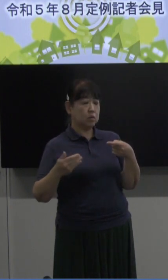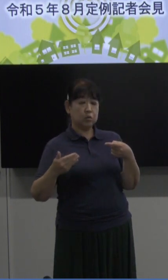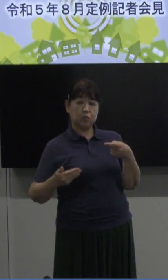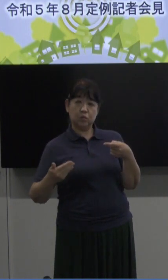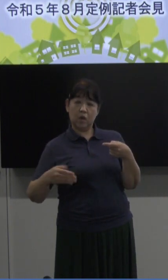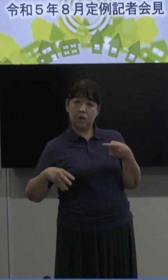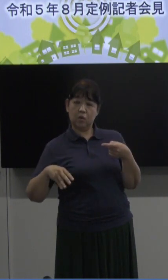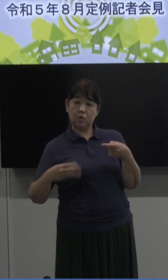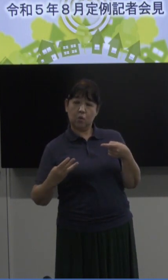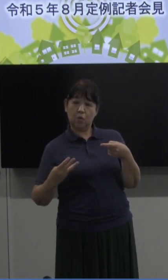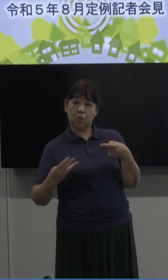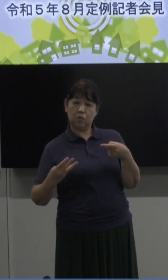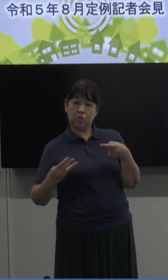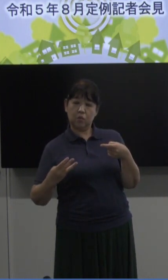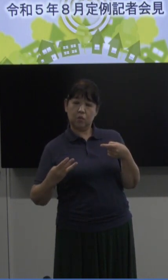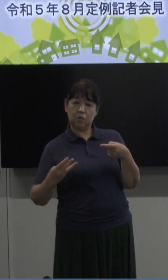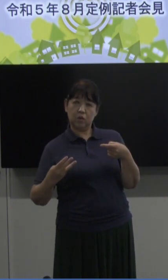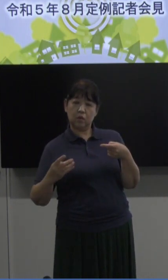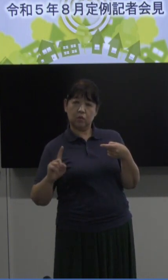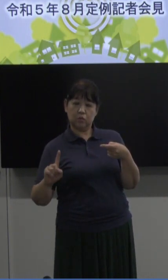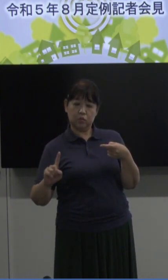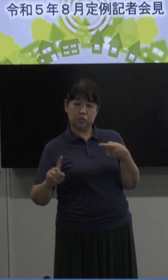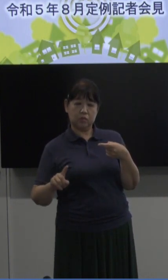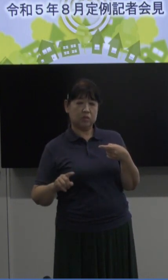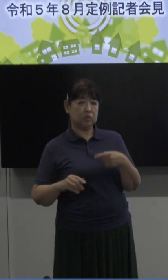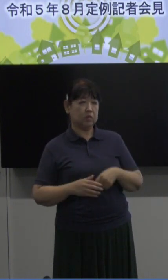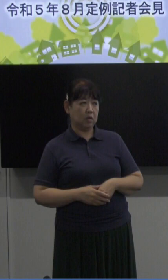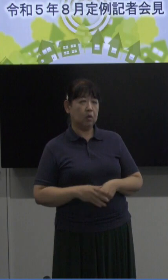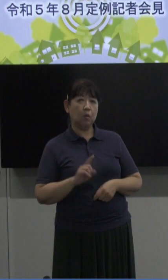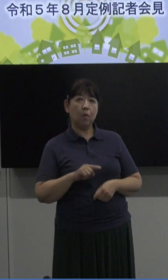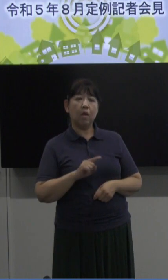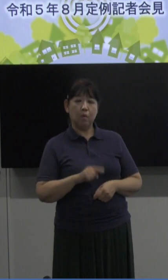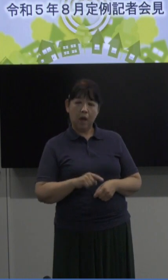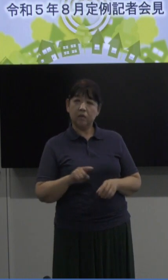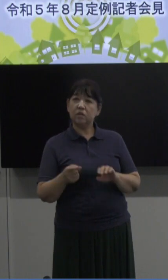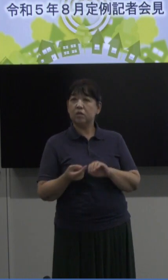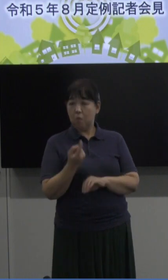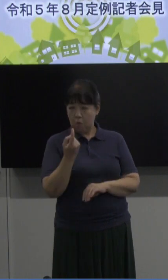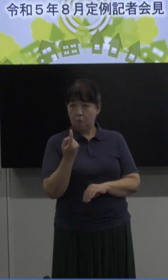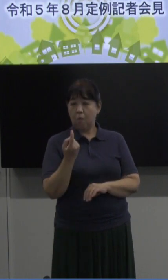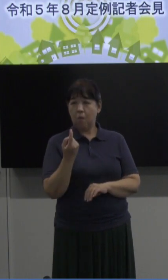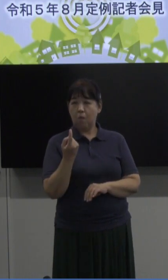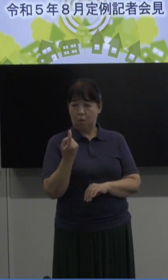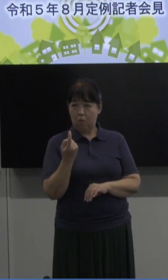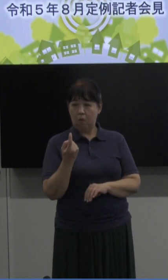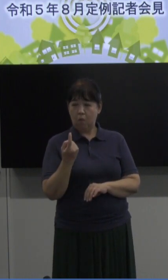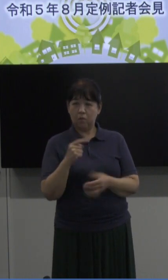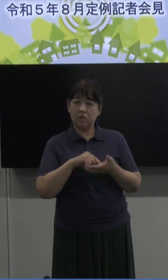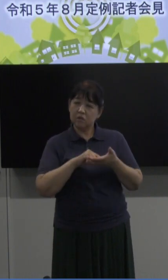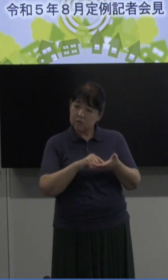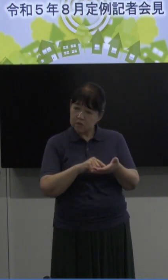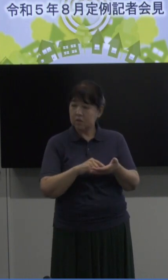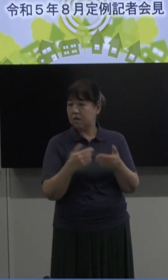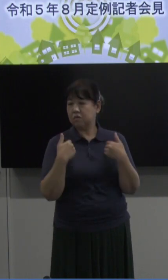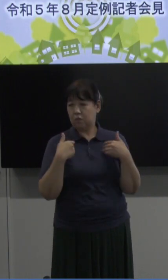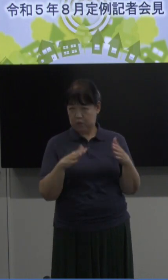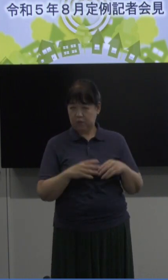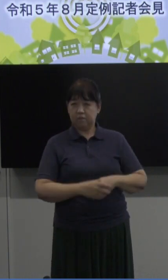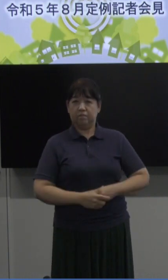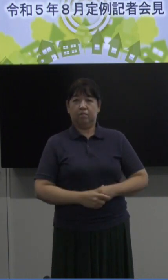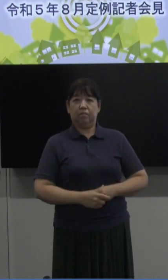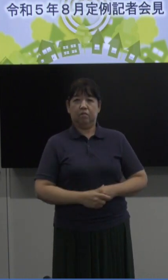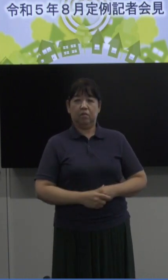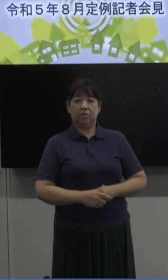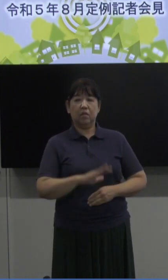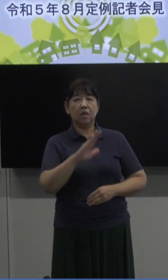ッシュ型で行わせていただきたいというふうに考えております。そしてこちらですね、簡易水道組